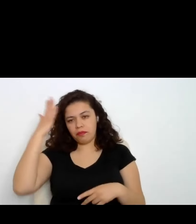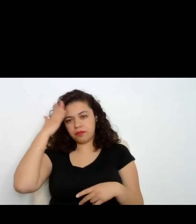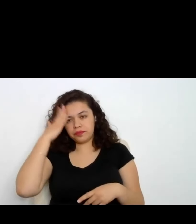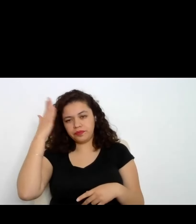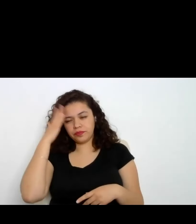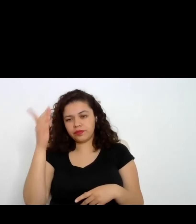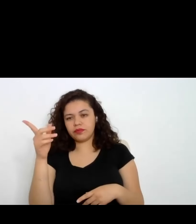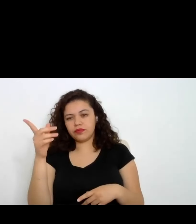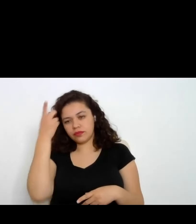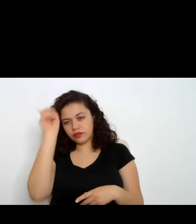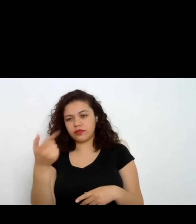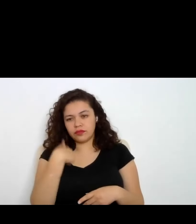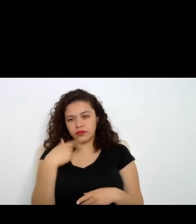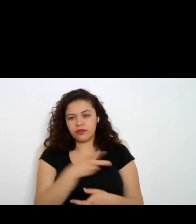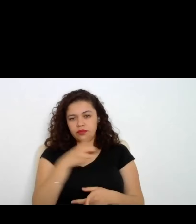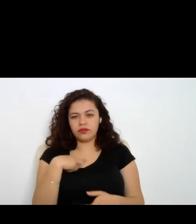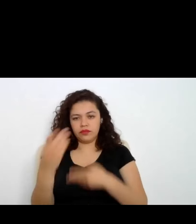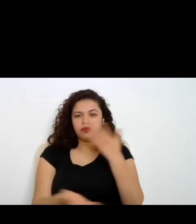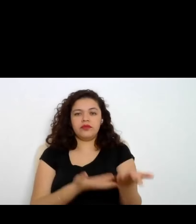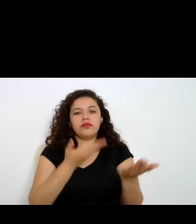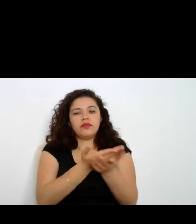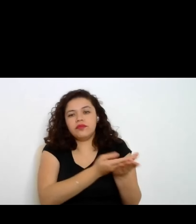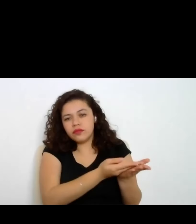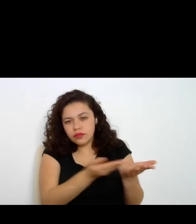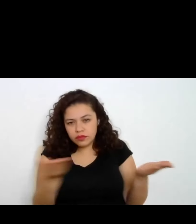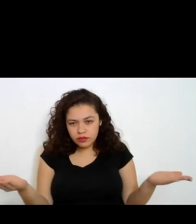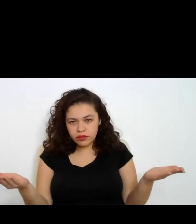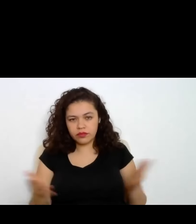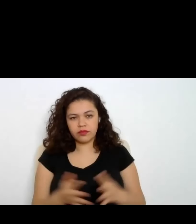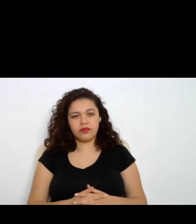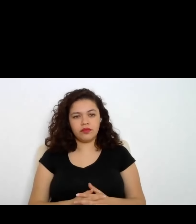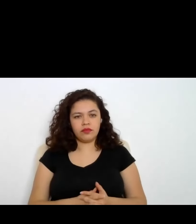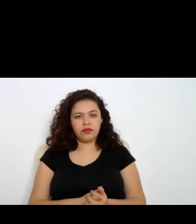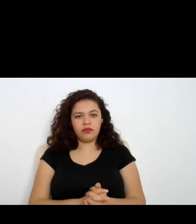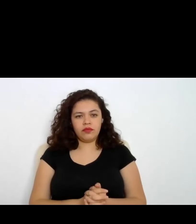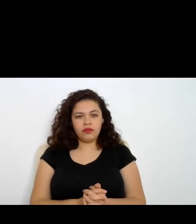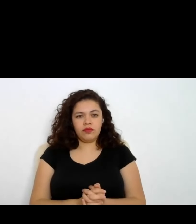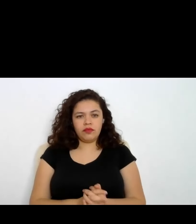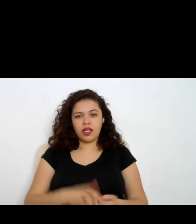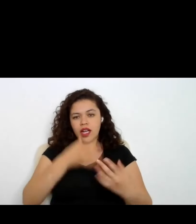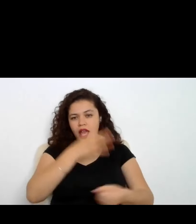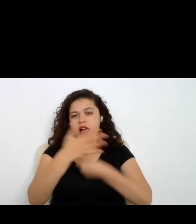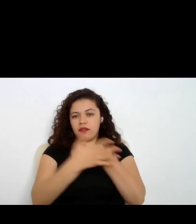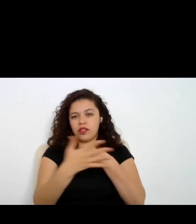debo de poner a disposición, puedo poner a disposición del titular el aviso de